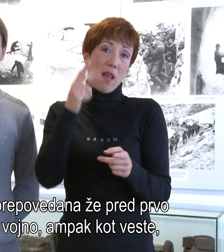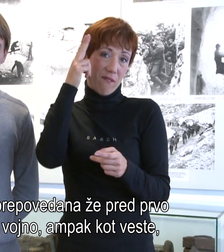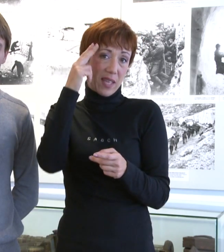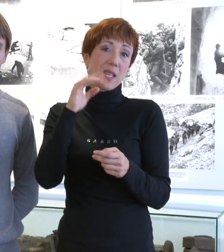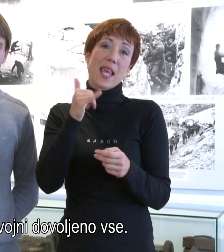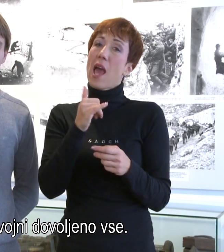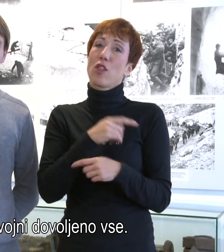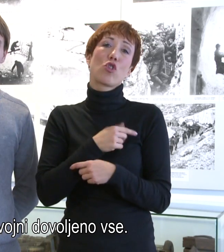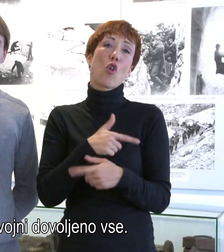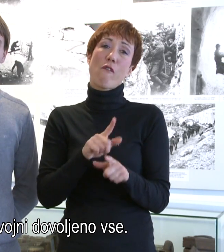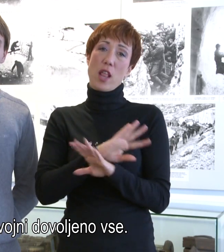vse.